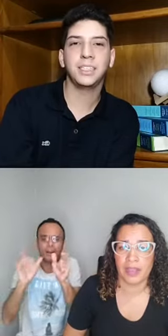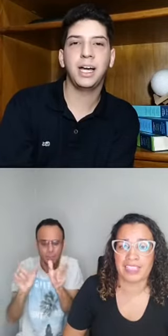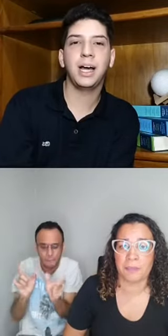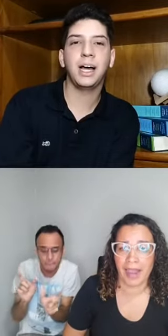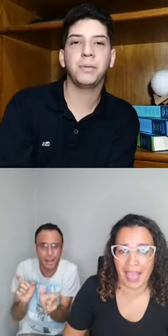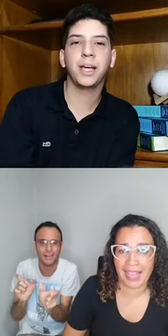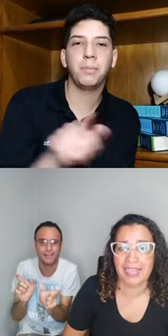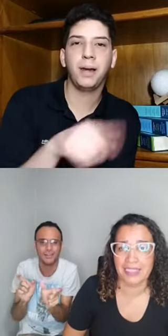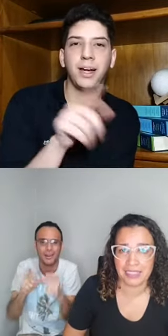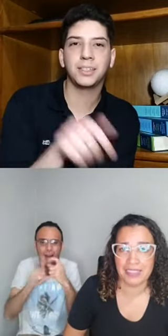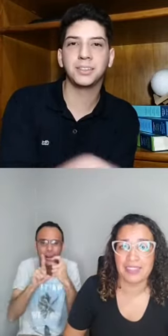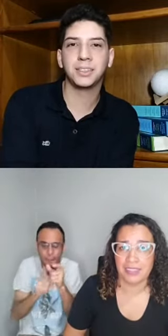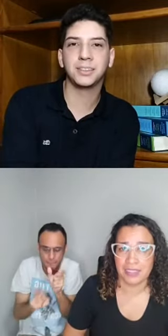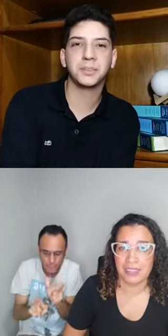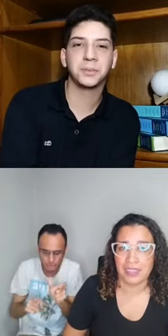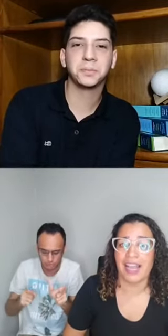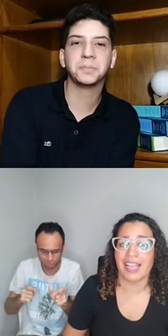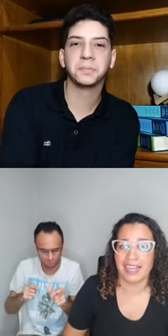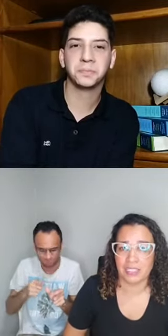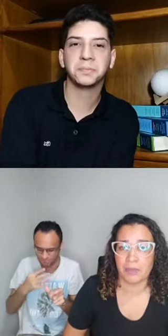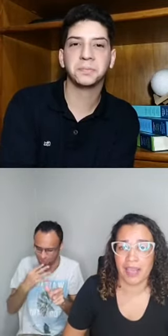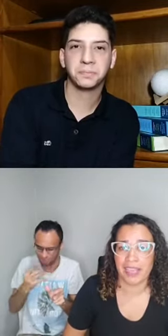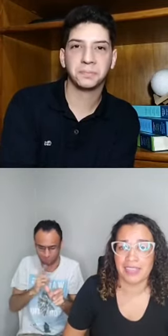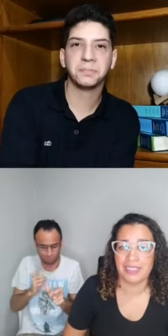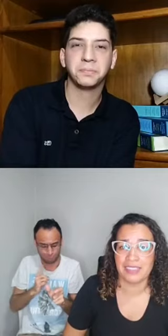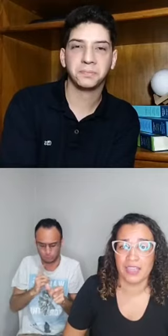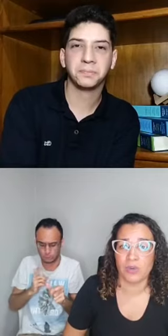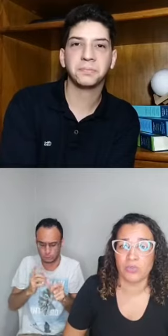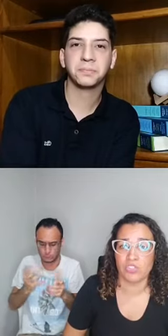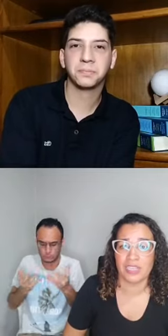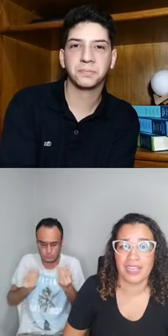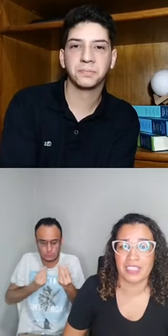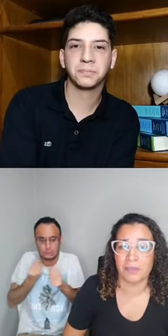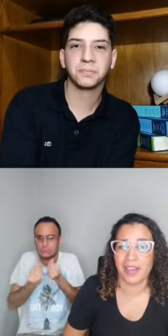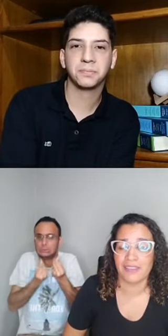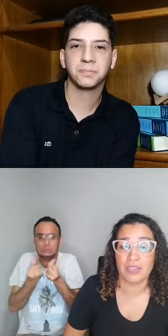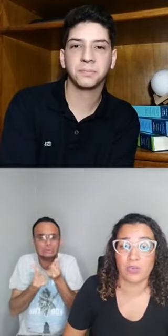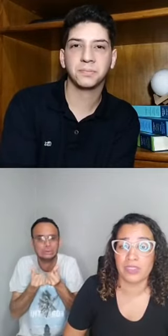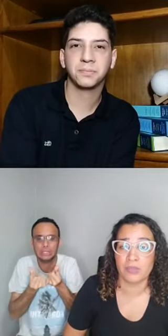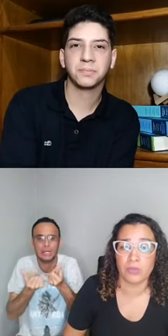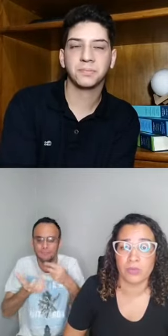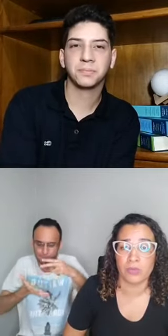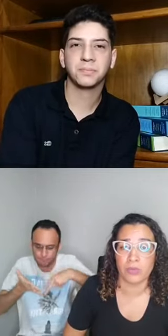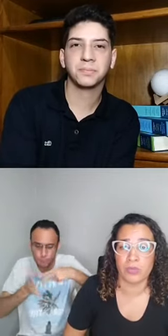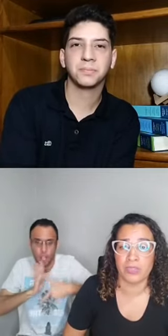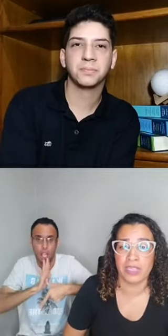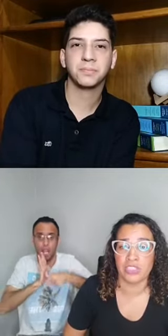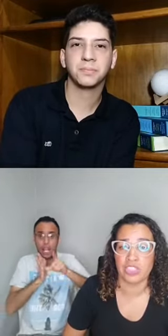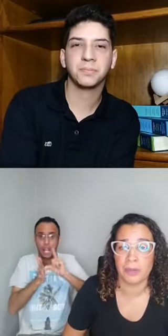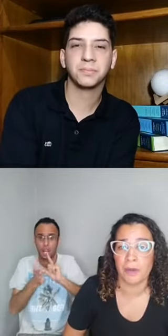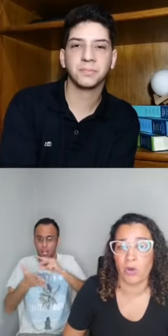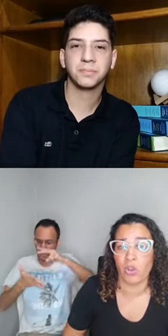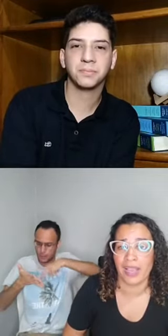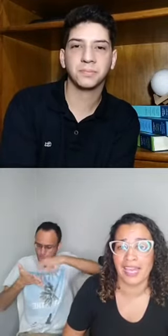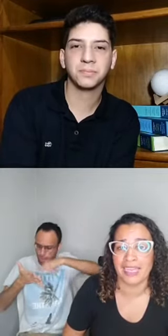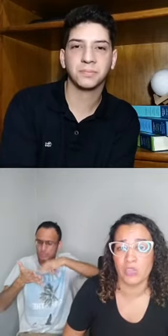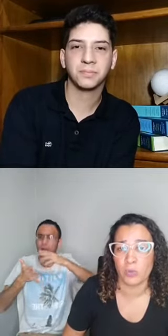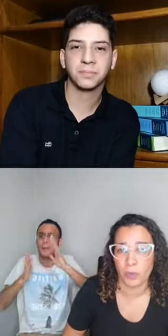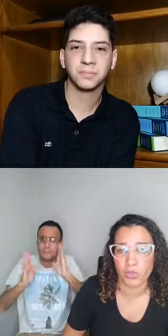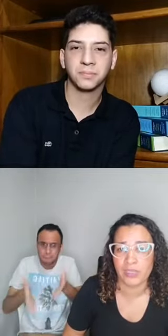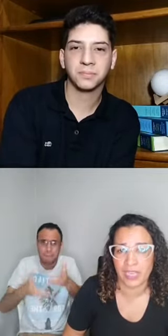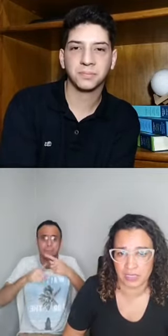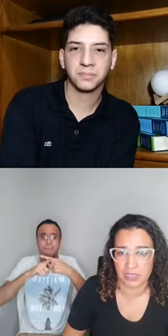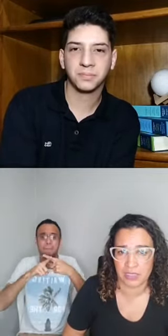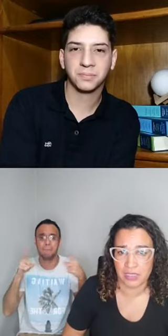Ah, as aquela placas, placa, né? aquelas placas, então tinha aquelas palavras, eu não entendia para colocar ali